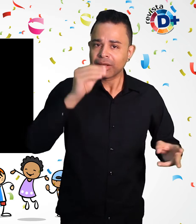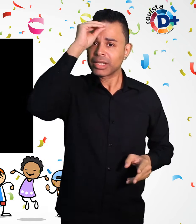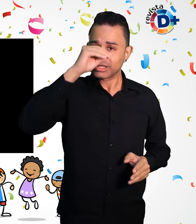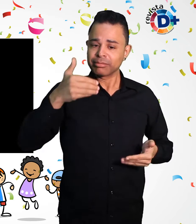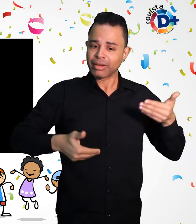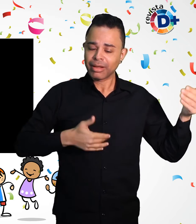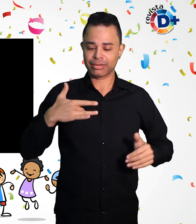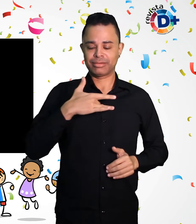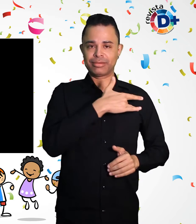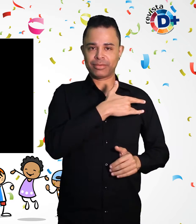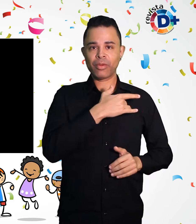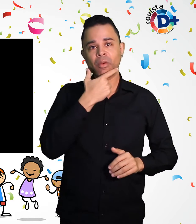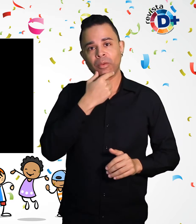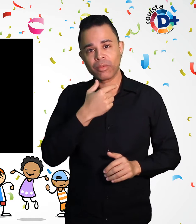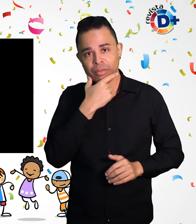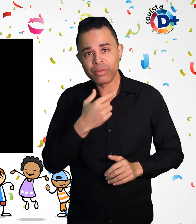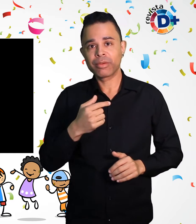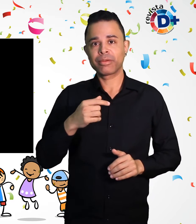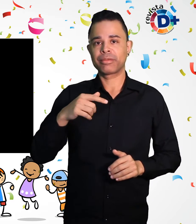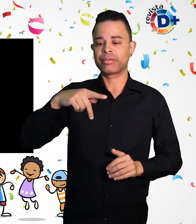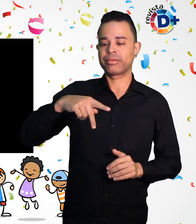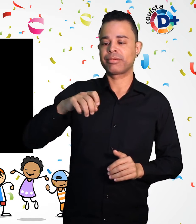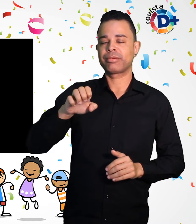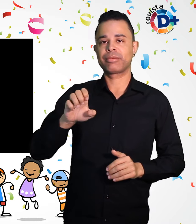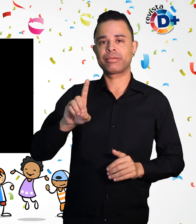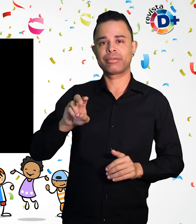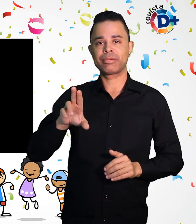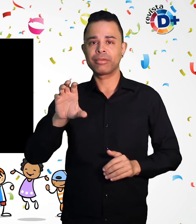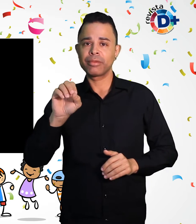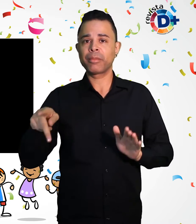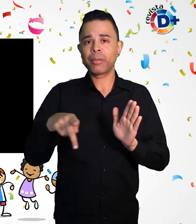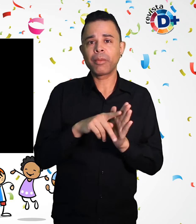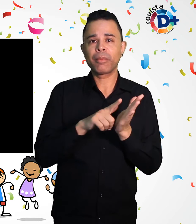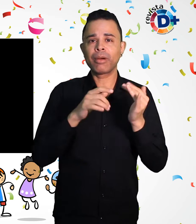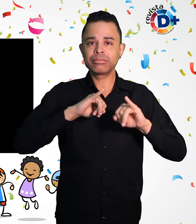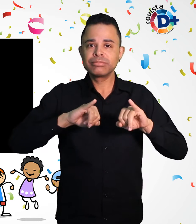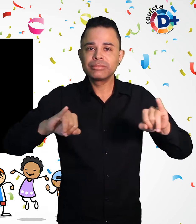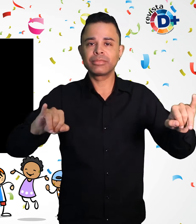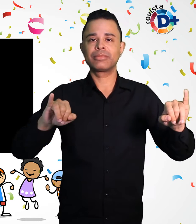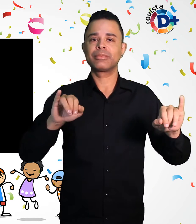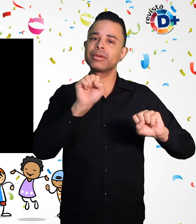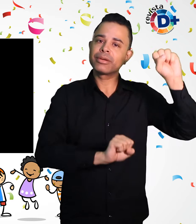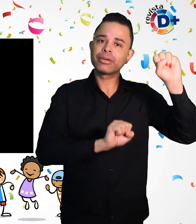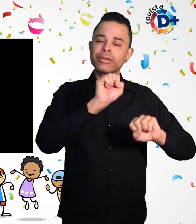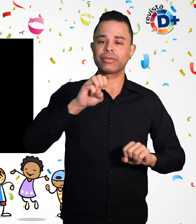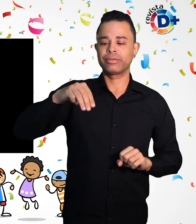afirma Pedro fogaza do marketing da Magnus fabricante de alimentos para cães e